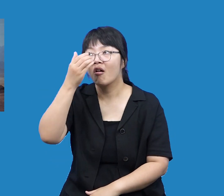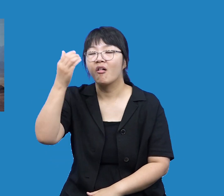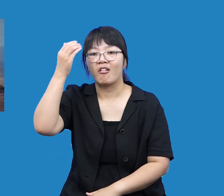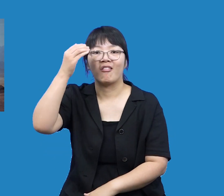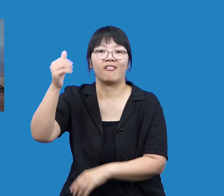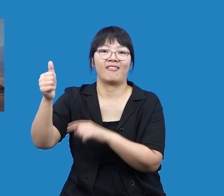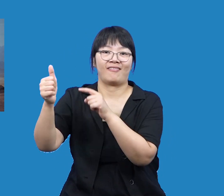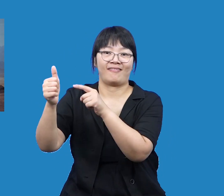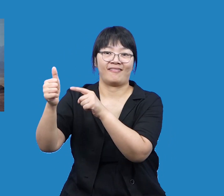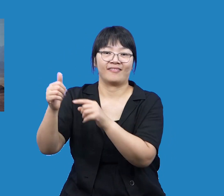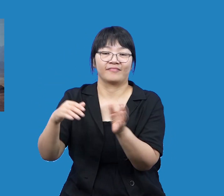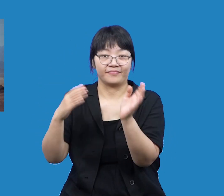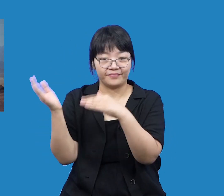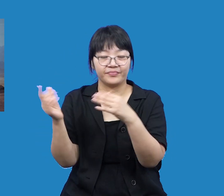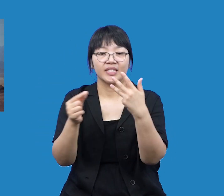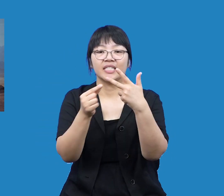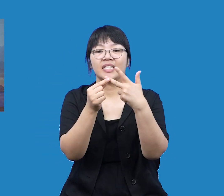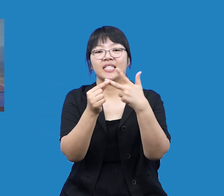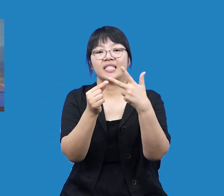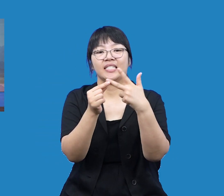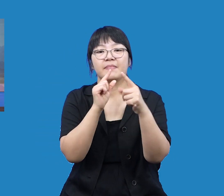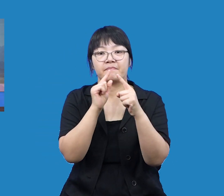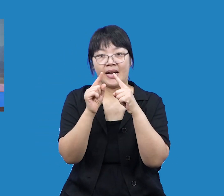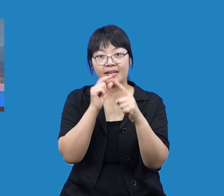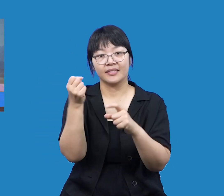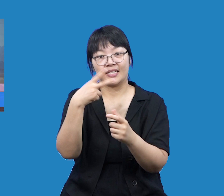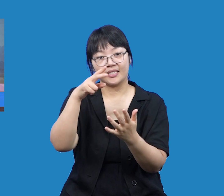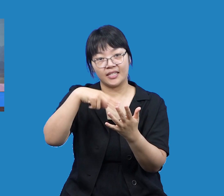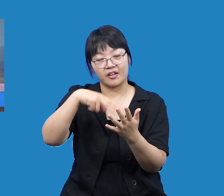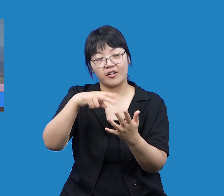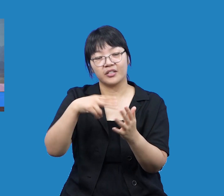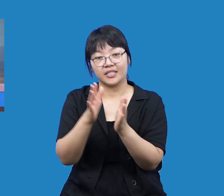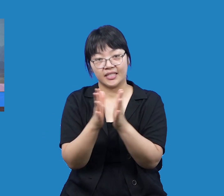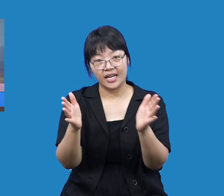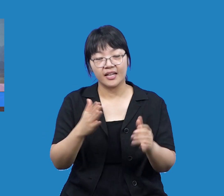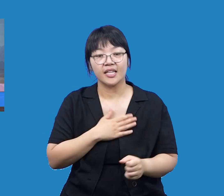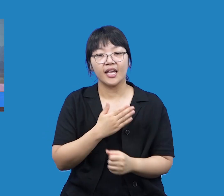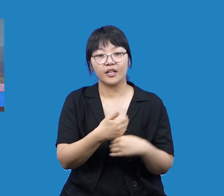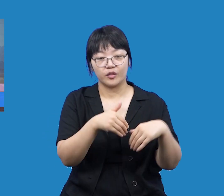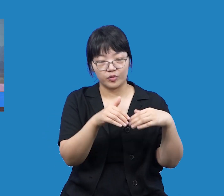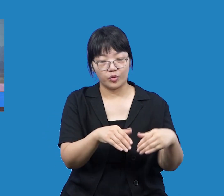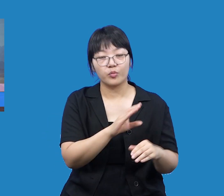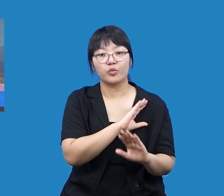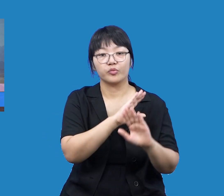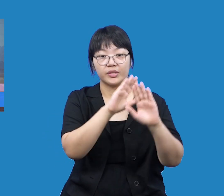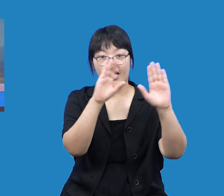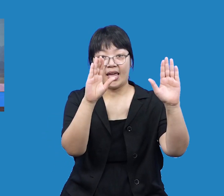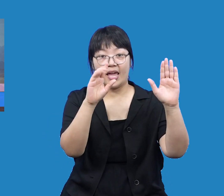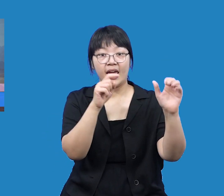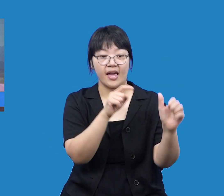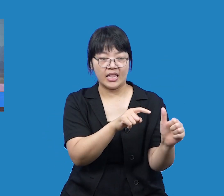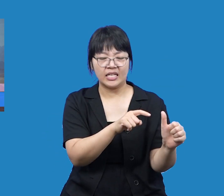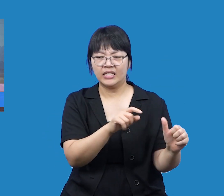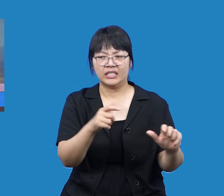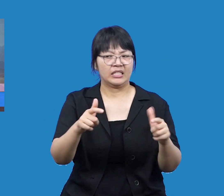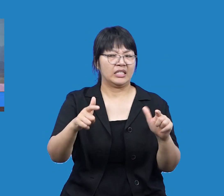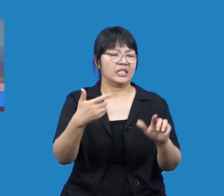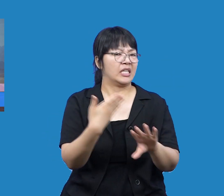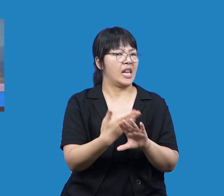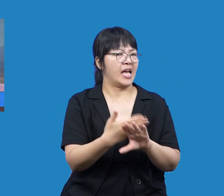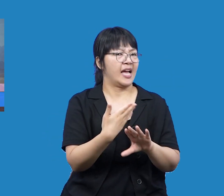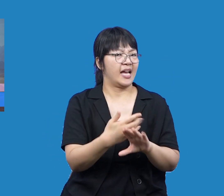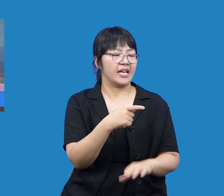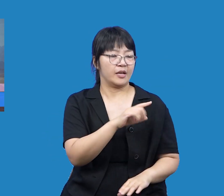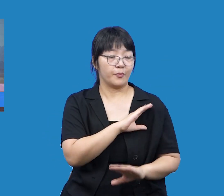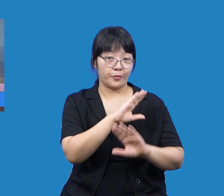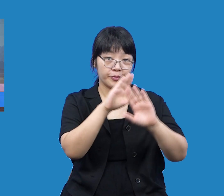그리고 7절의 말씀을 다시 읽겠습니다. 7절에요. 다 같이 시작. 내 종 모세와는 그렇지 아니하니